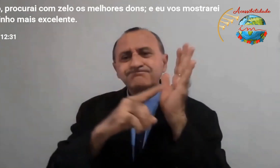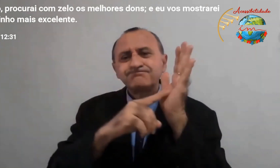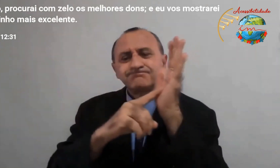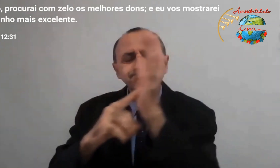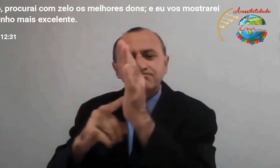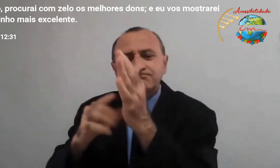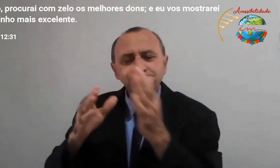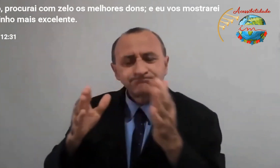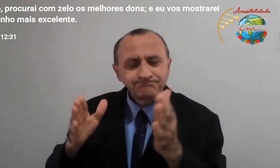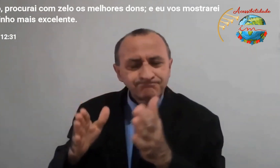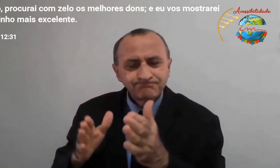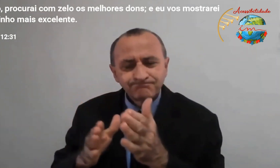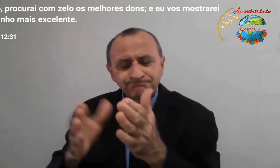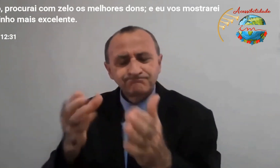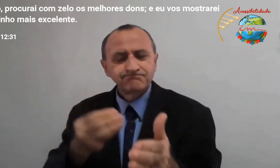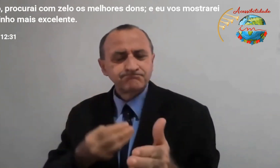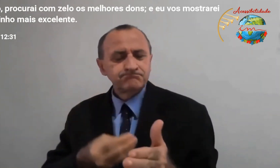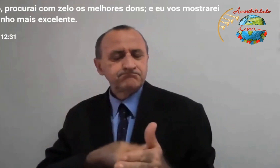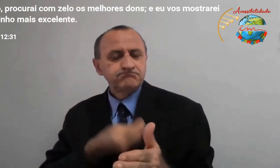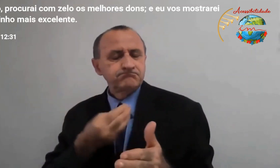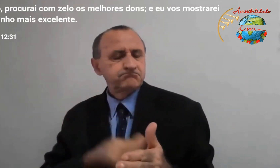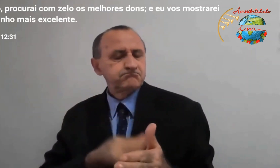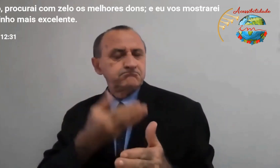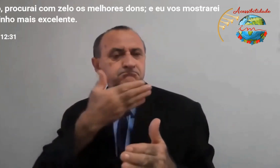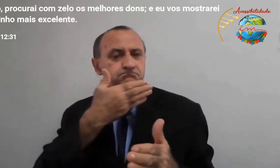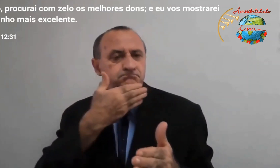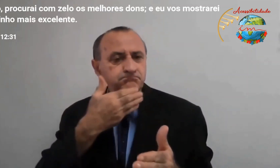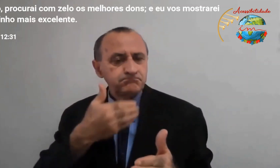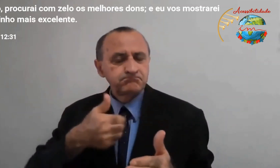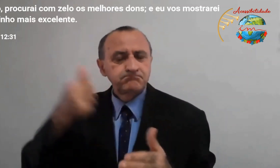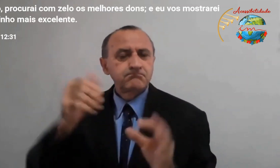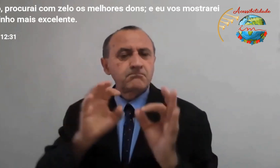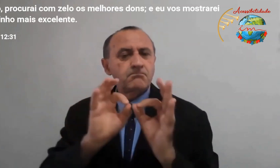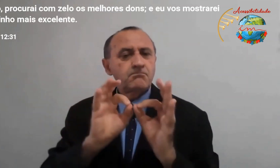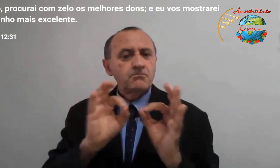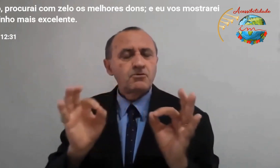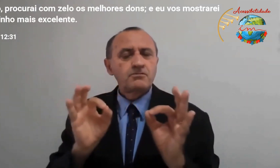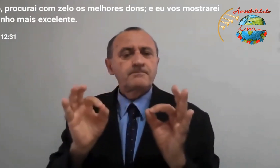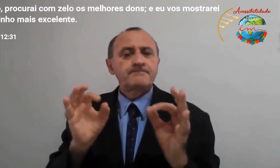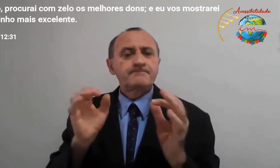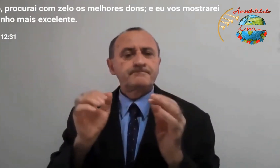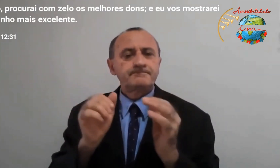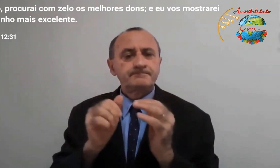mostrarei um caminho ainda mais excelente.